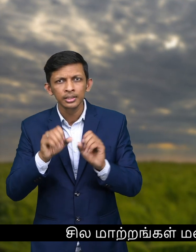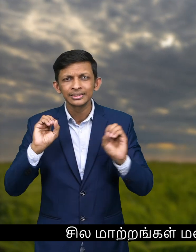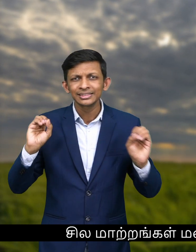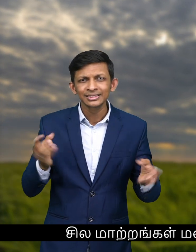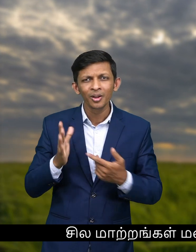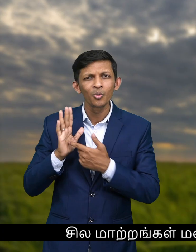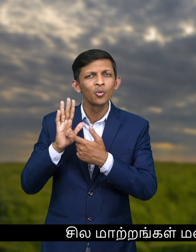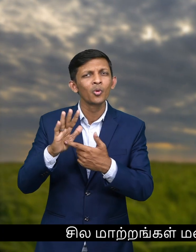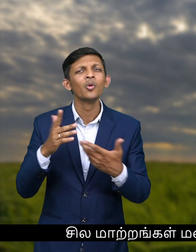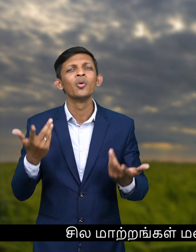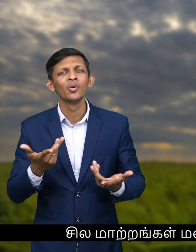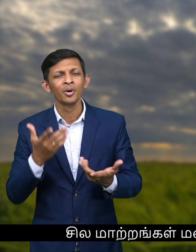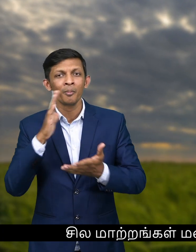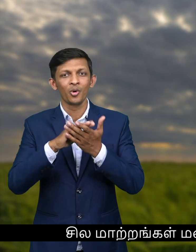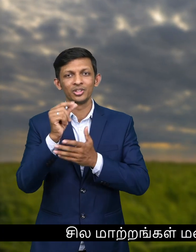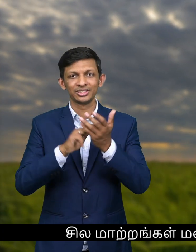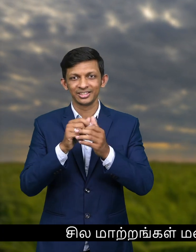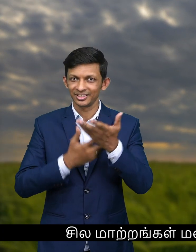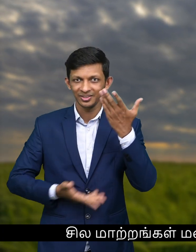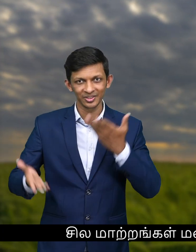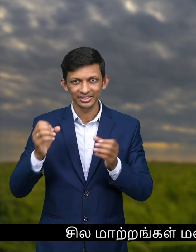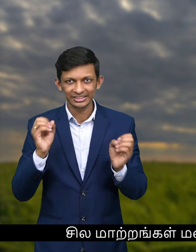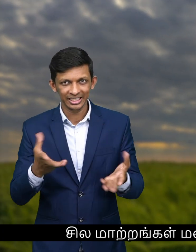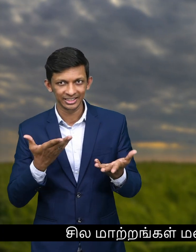மாற்றங்கள் மனிதர்களால் தொடங்கப்படுகின்றன.